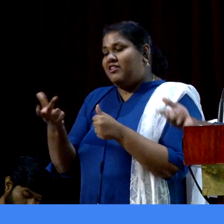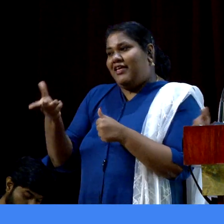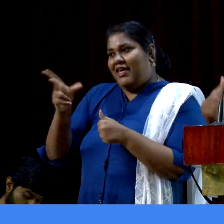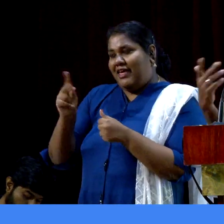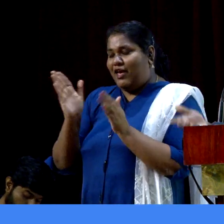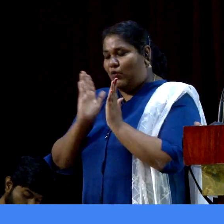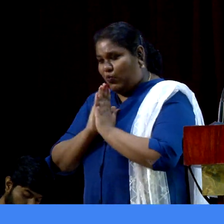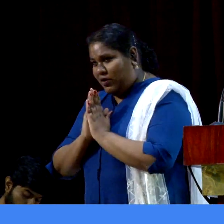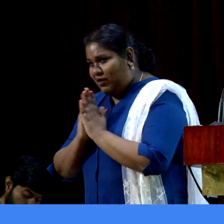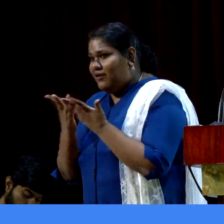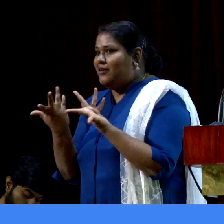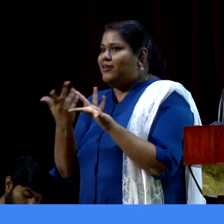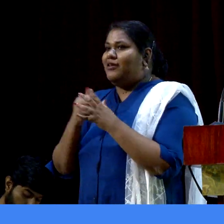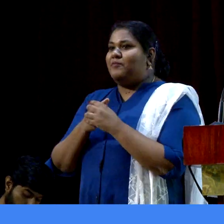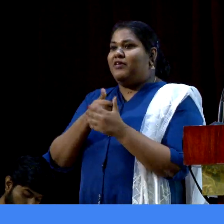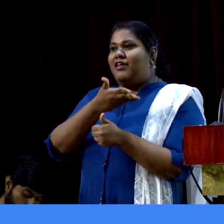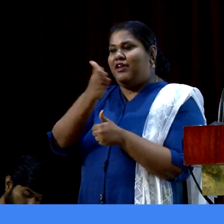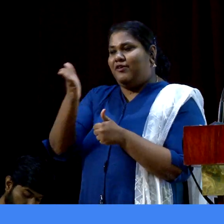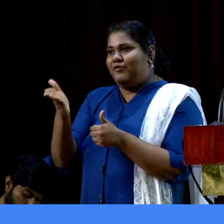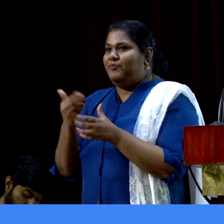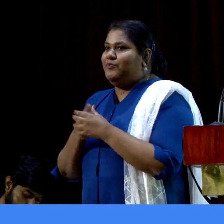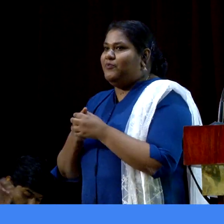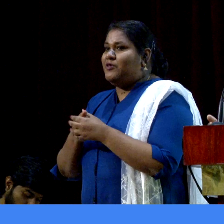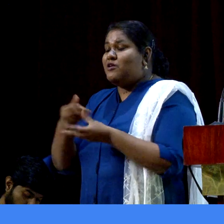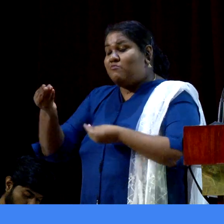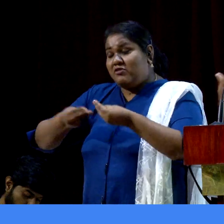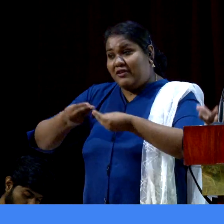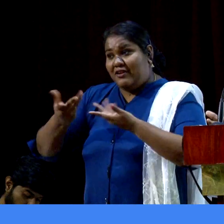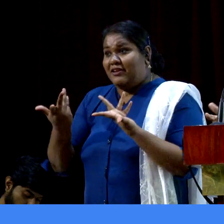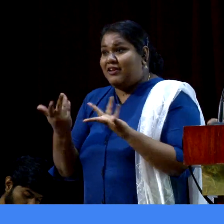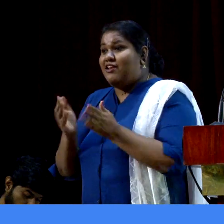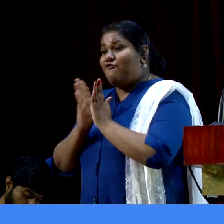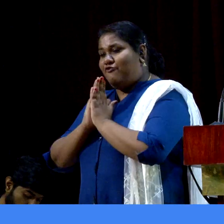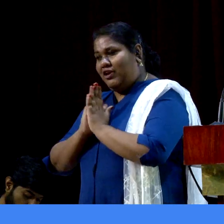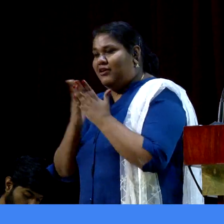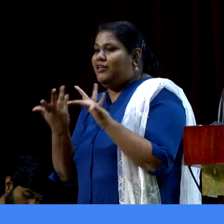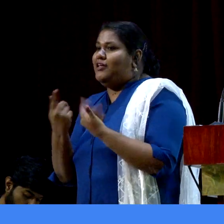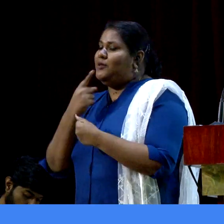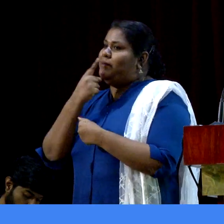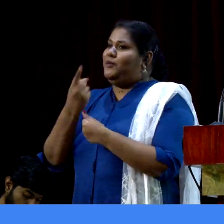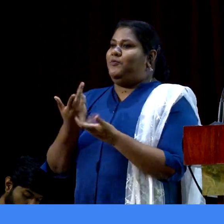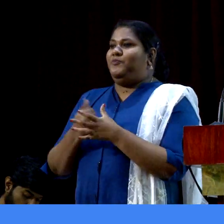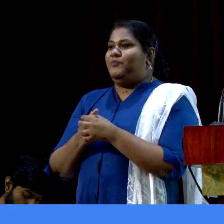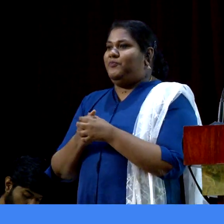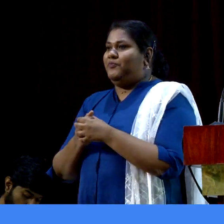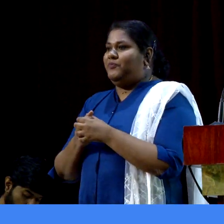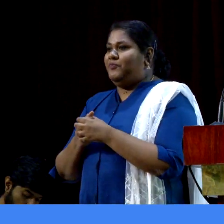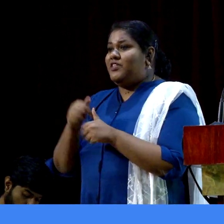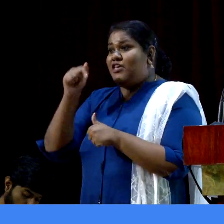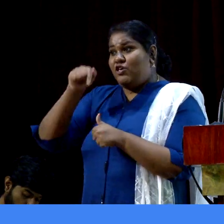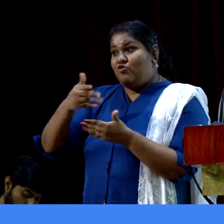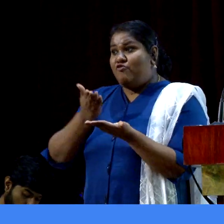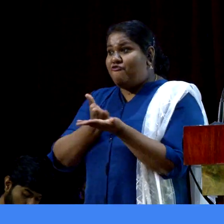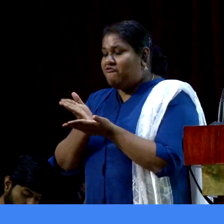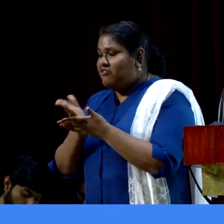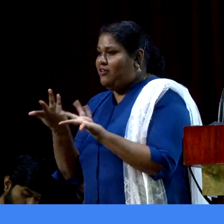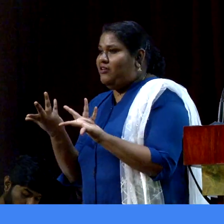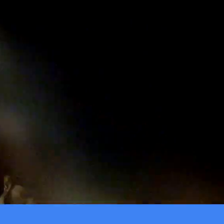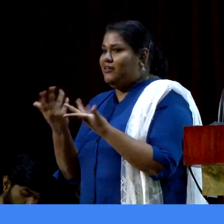வழங்கி கொண்டிருக்கிறோம். விளை பொருட்களை எல்லாம், விவசாய பொருட்களை எல்லாம் நாங்கள் வழங்கி கொண்டிருக்கிறோம் என்று சொன்னால், இந்த உறவு நீடித்த